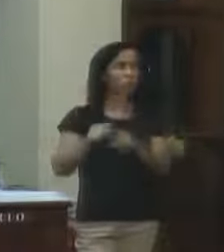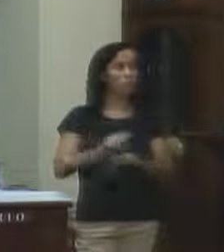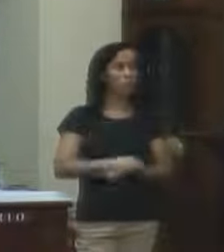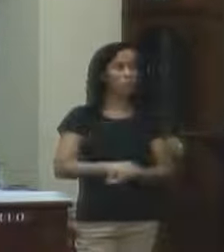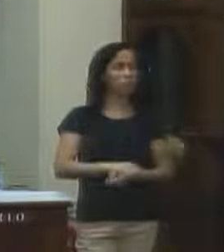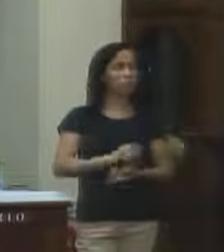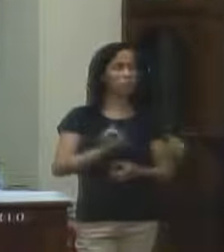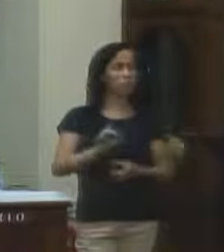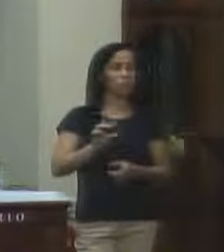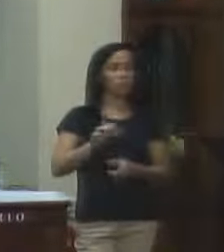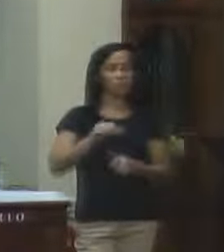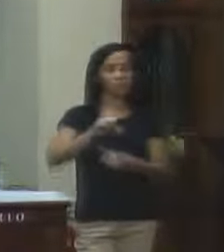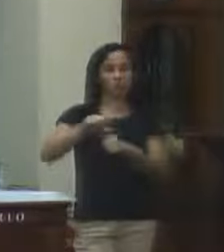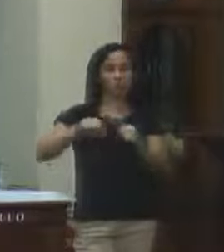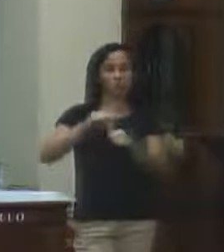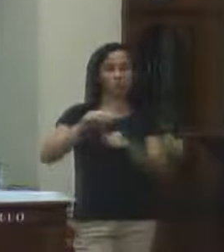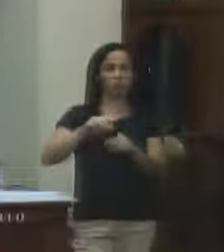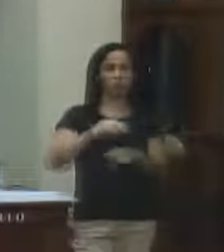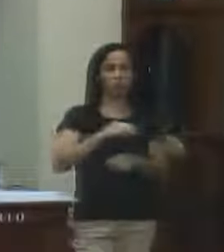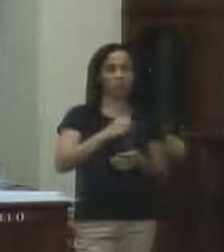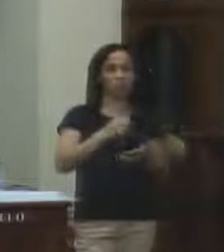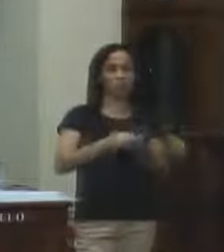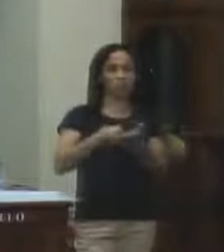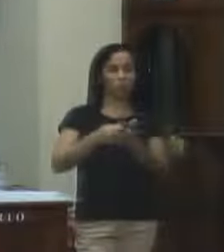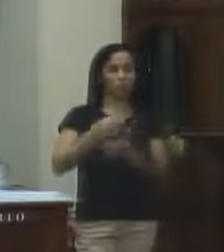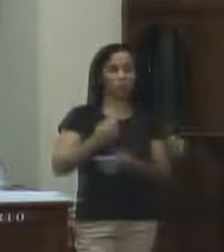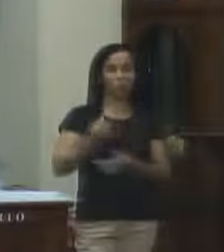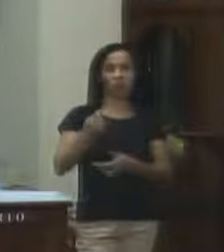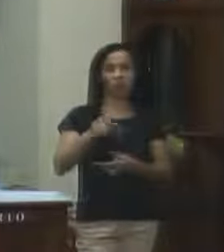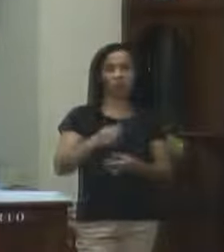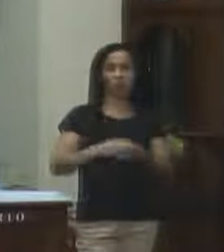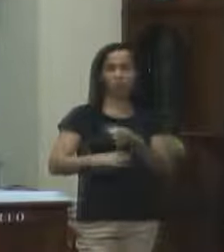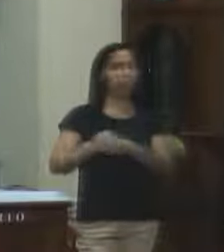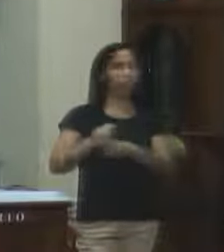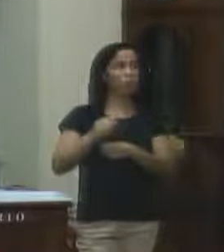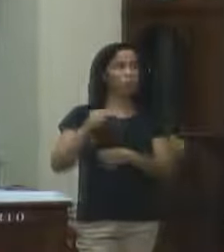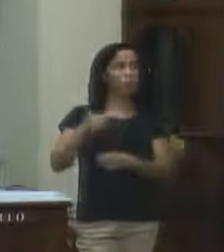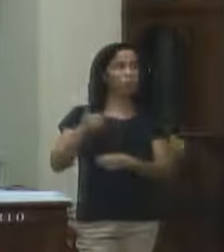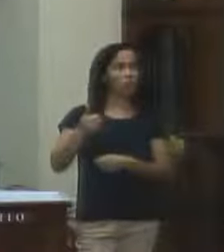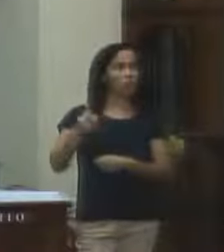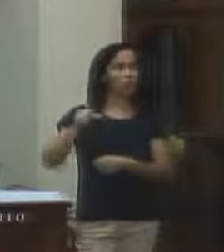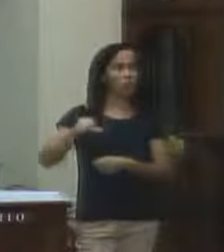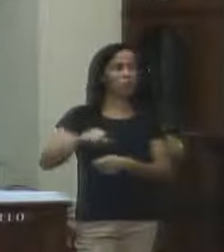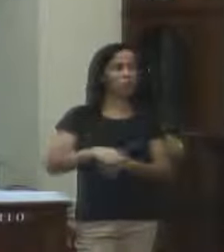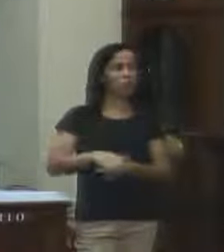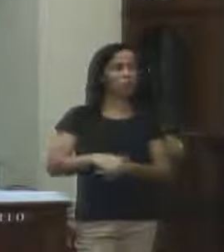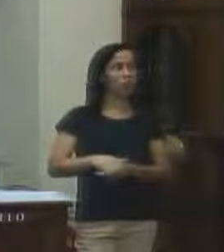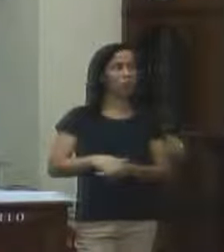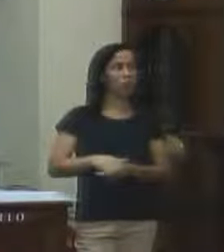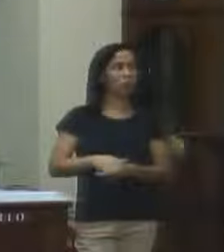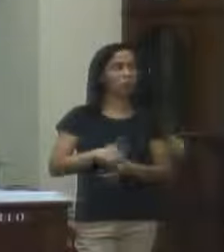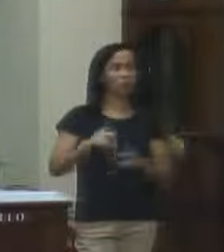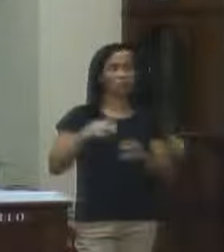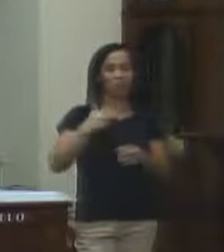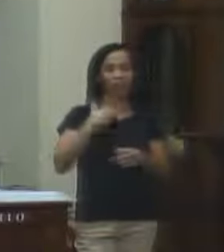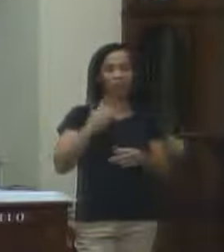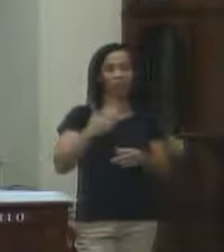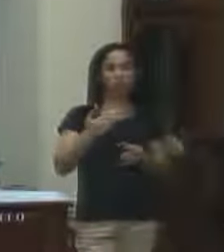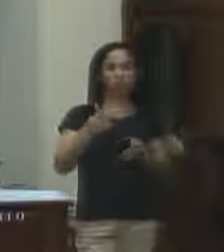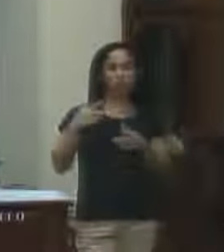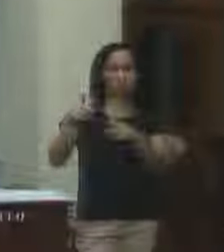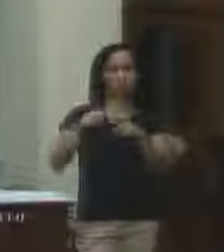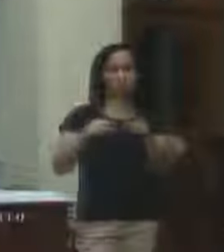só muda a quantidade de UFIVAs de multa e no ano de 2019, que colocou copos e similares que não existiam nos